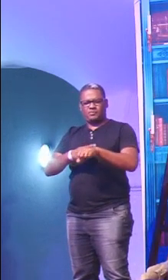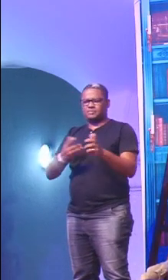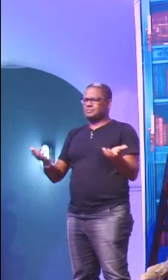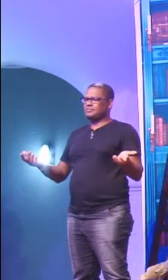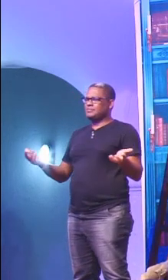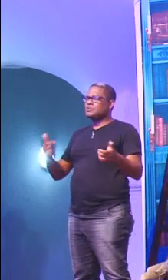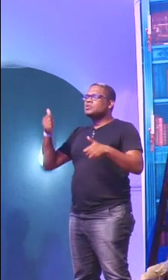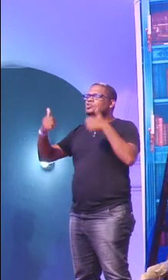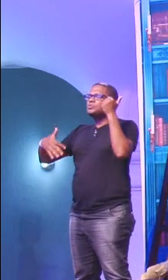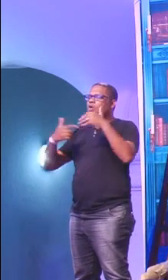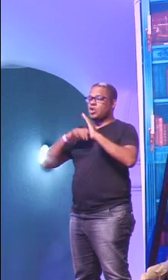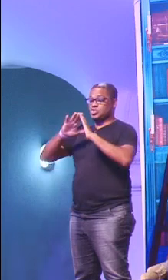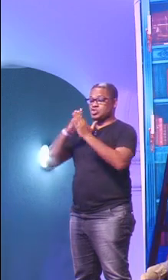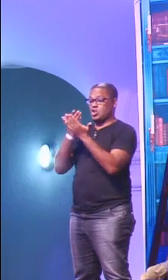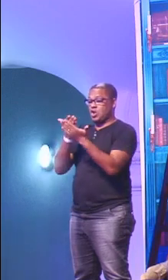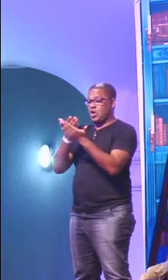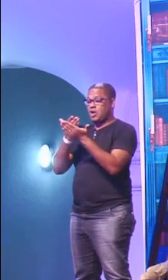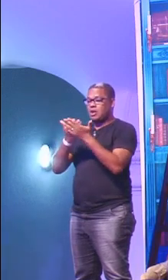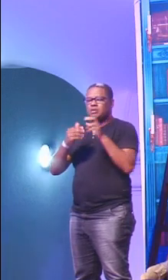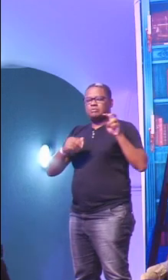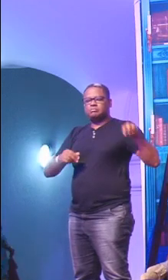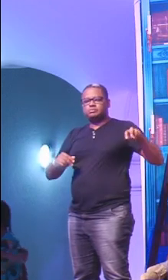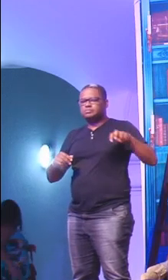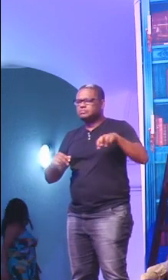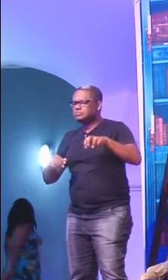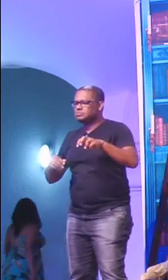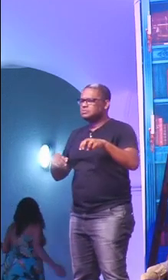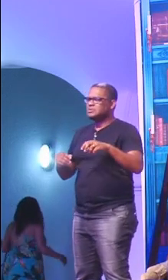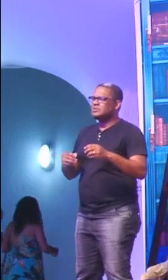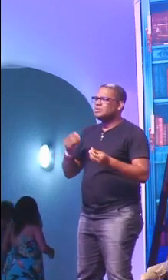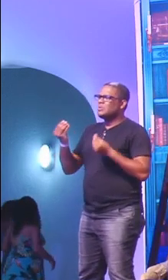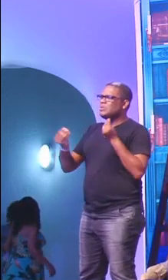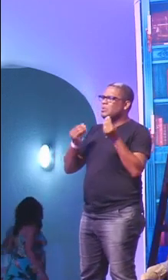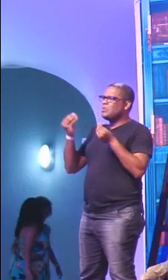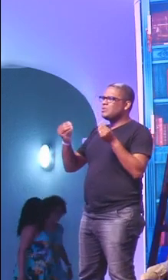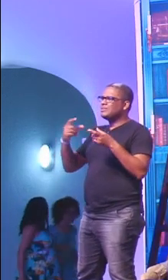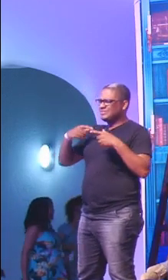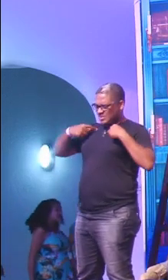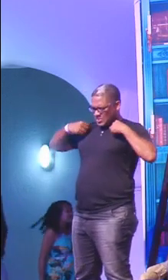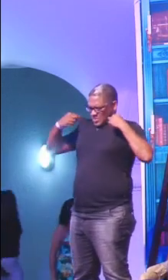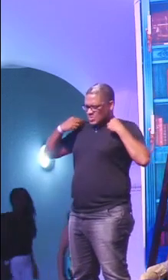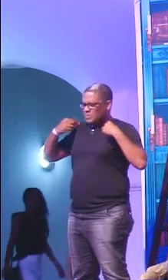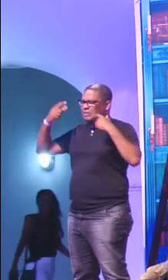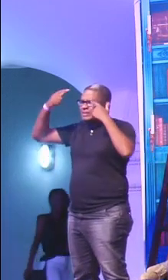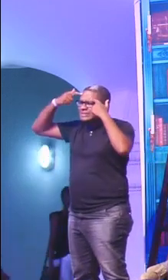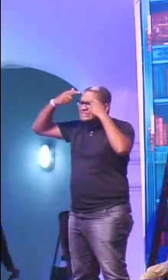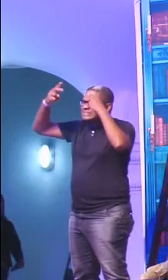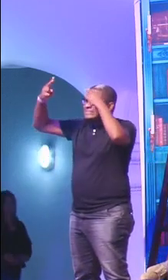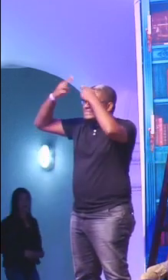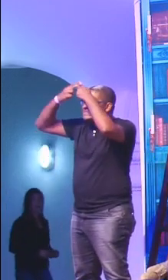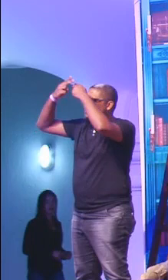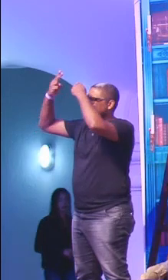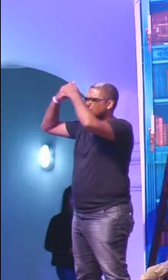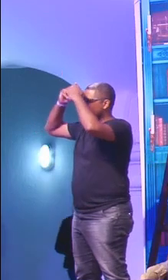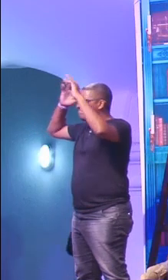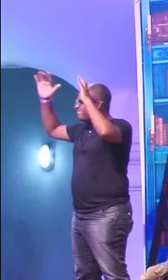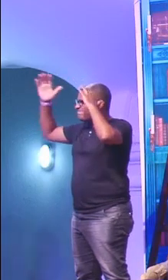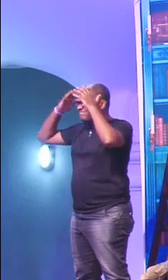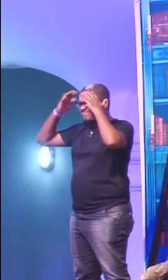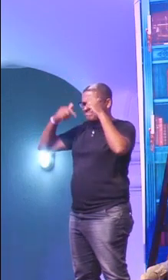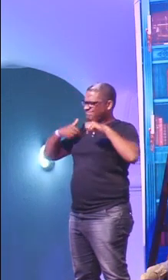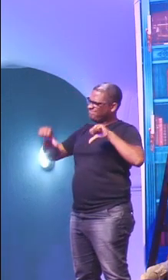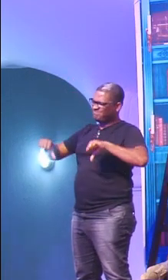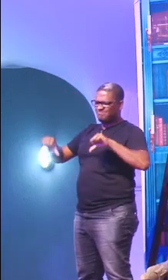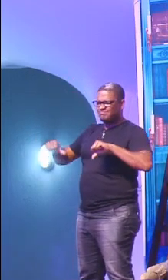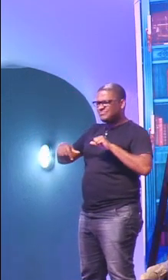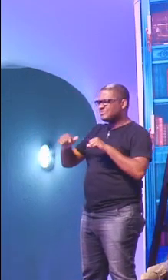Explicou que no caminho da escola para casa, devaneou sobre o quanto as roupas aprisionam nosso pensamento e que tinha tido um péssimo desempenho na